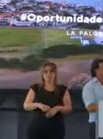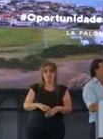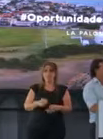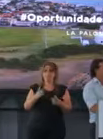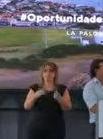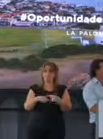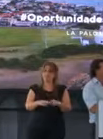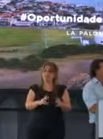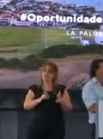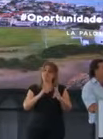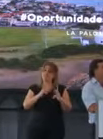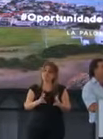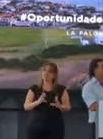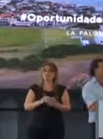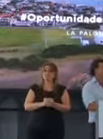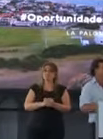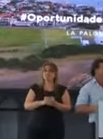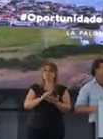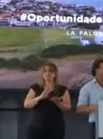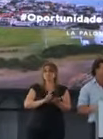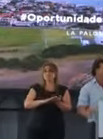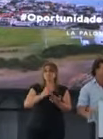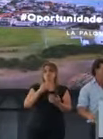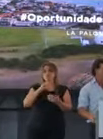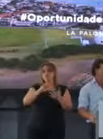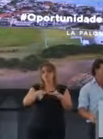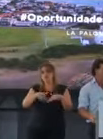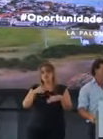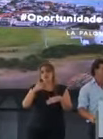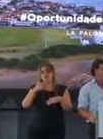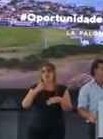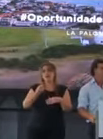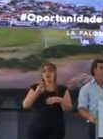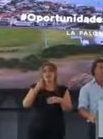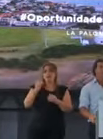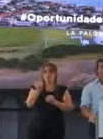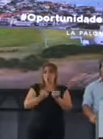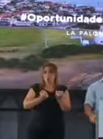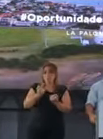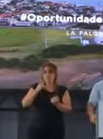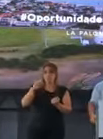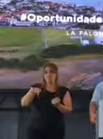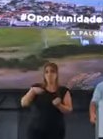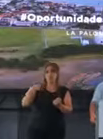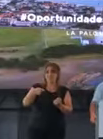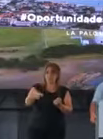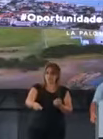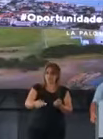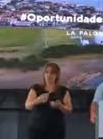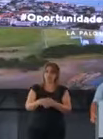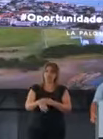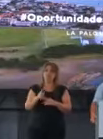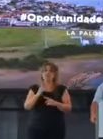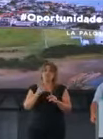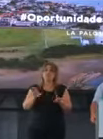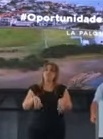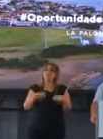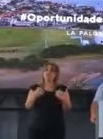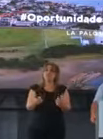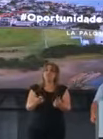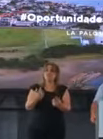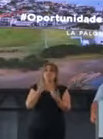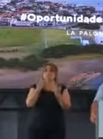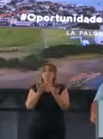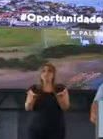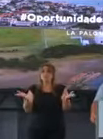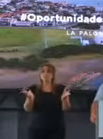Y él se lo asigna básicamente al crédito en la economía, y le asigna el